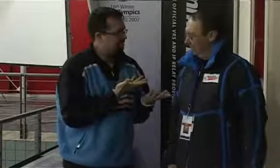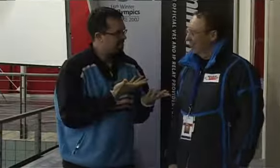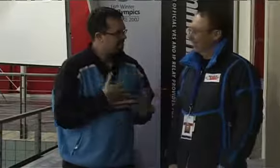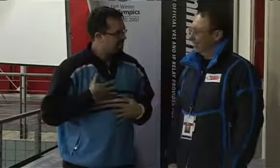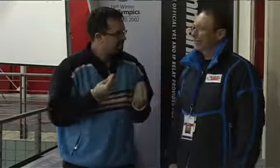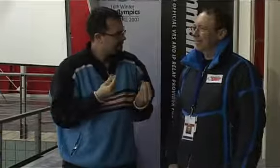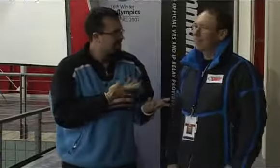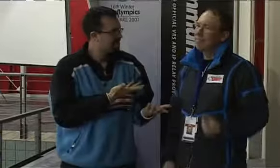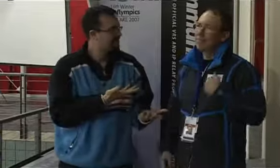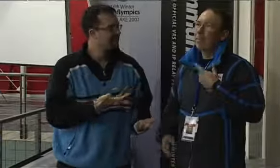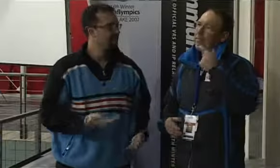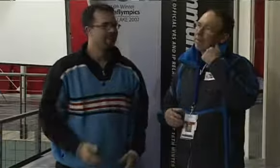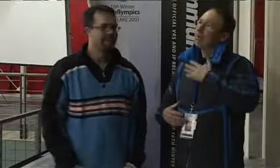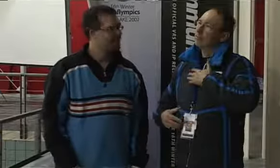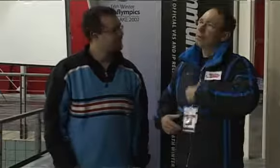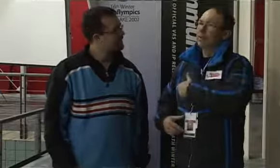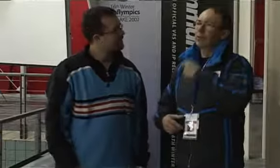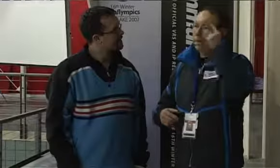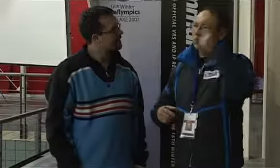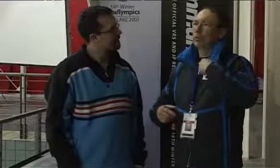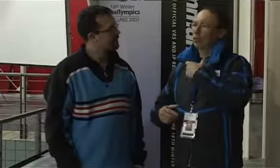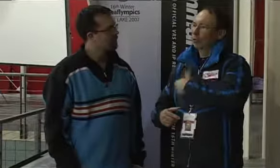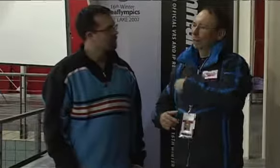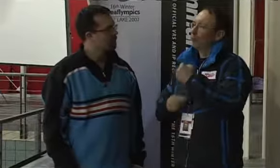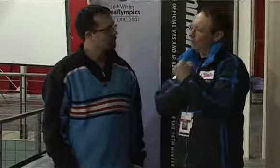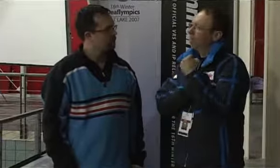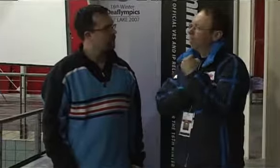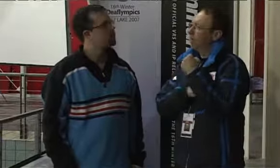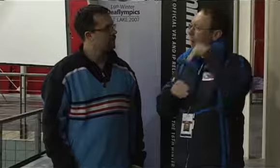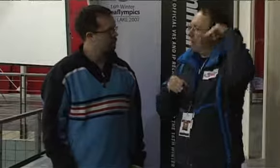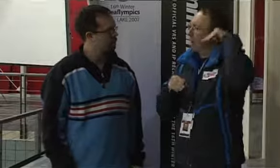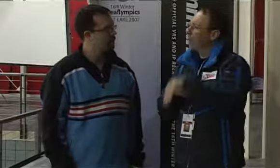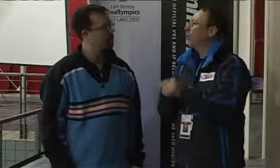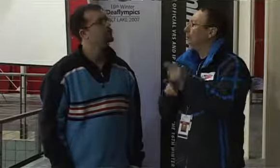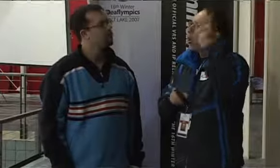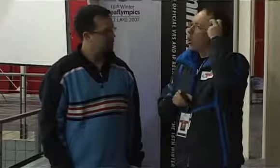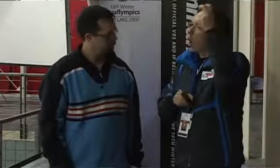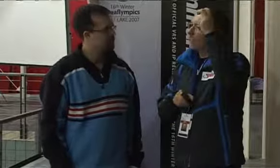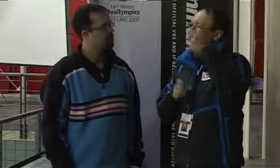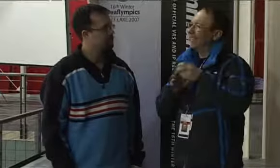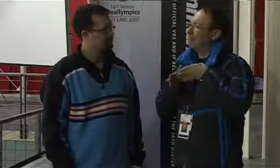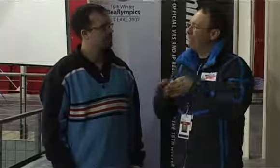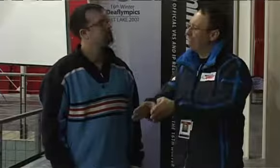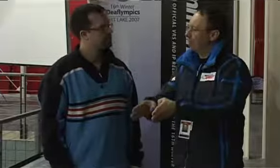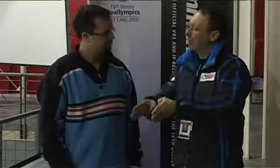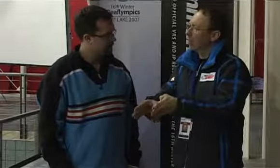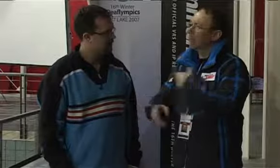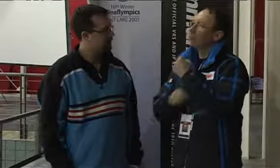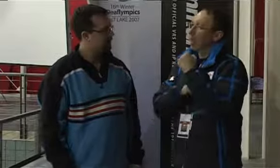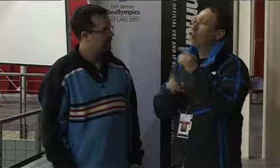großer Verdienst. Herzliche Gratulation. Wie fühlst du dich? Ja, ich habe gewusst, dass unser Team ziemlich stark ist, dass